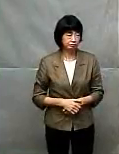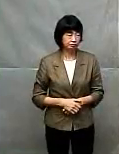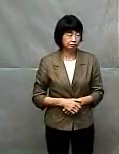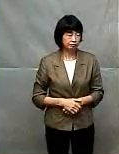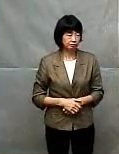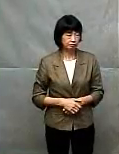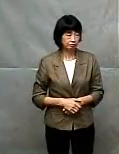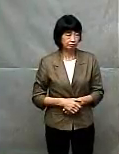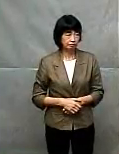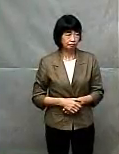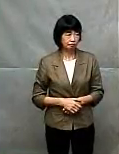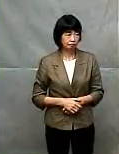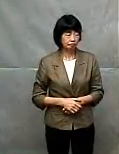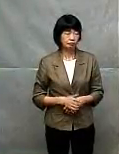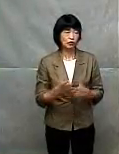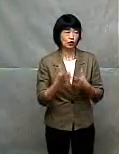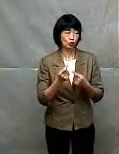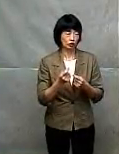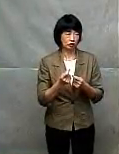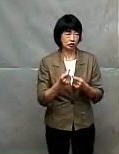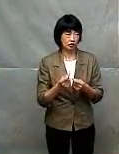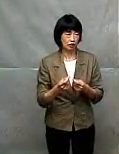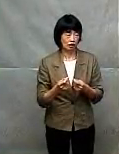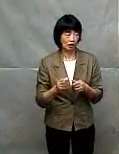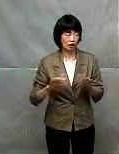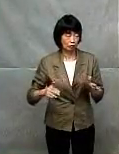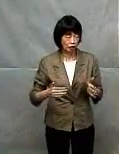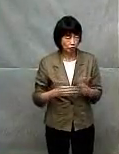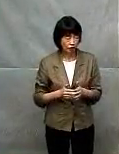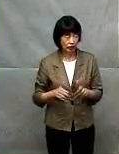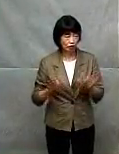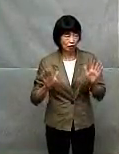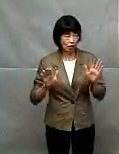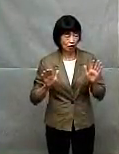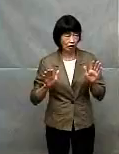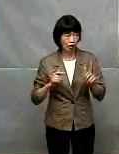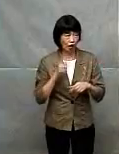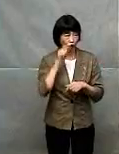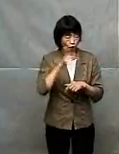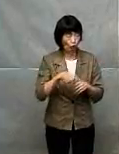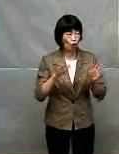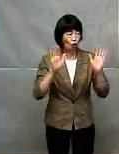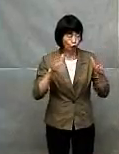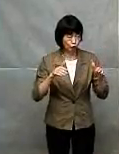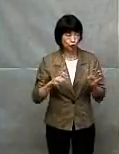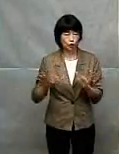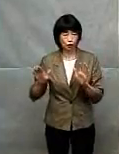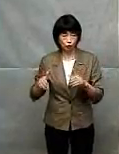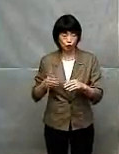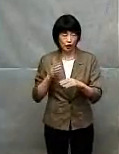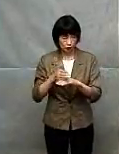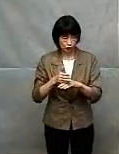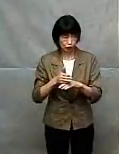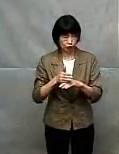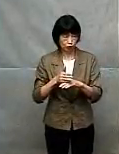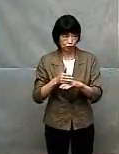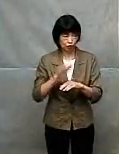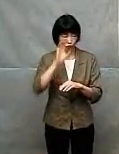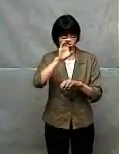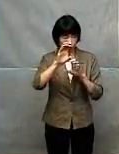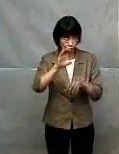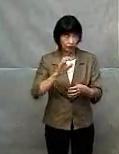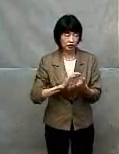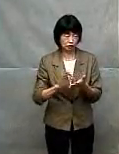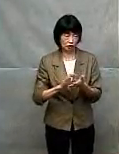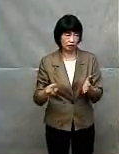まあ、確かに大羽羽越というふうに使って、私自身ですね、そういうふうに使ってきたかなとは思いますけれども